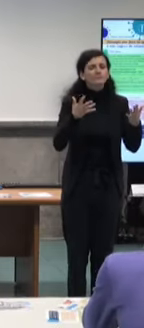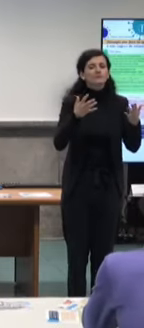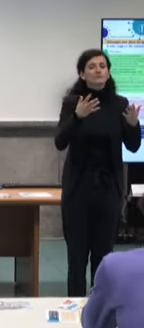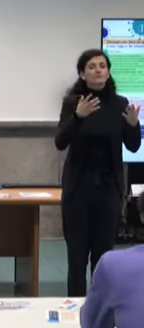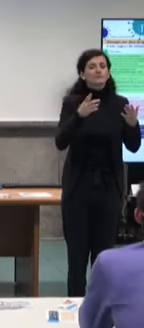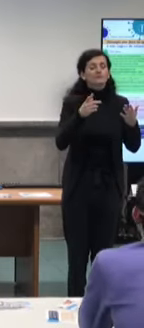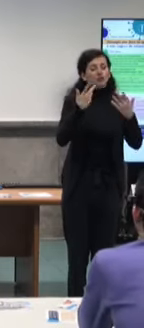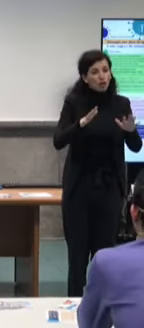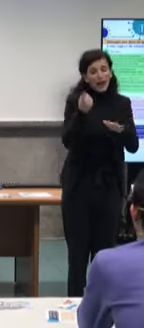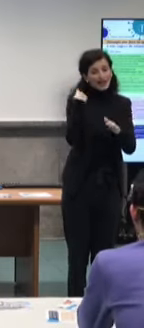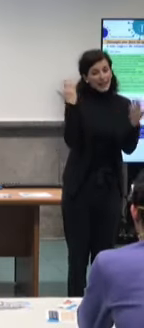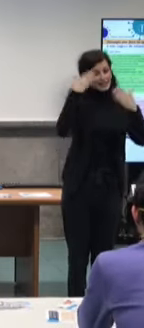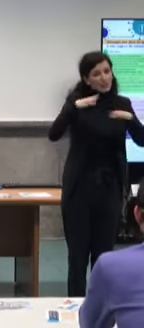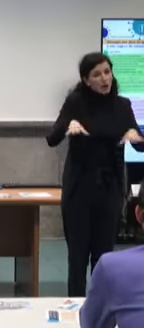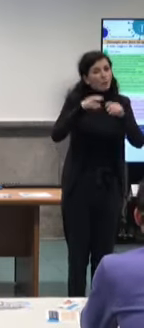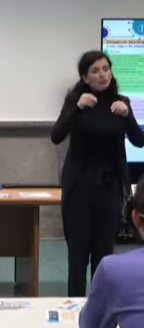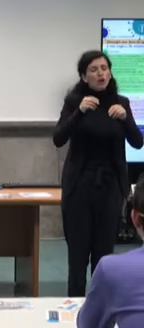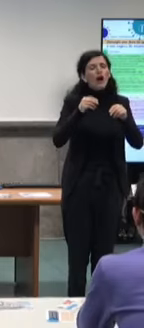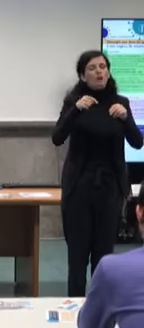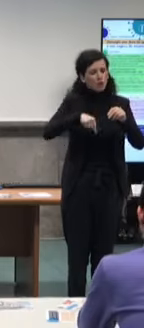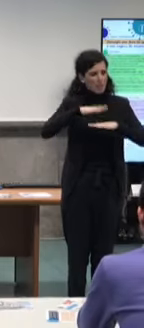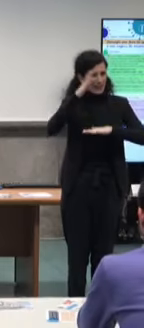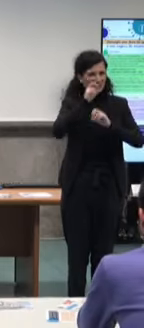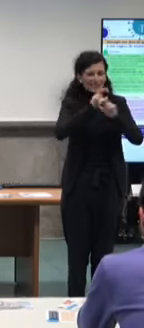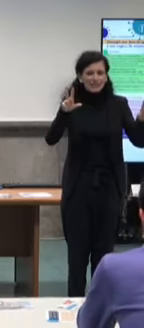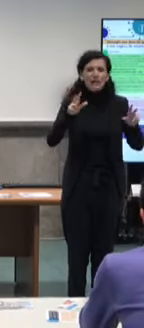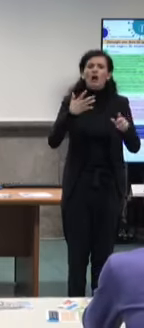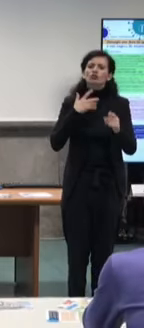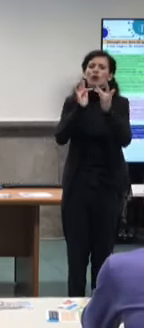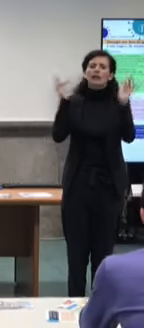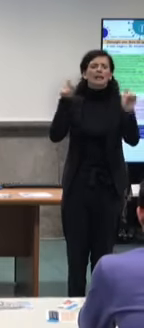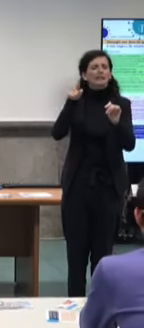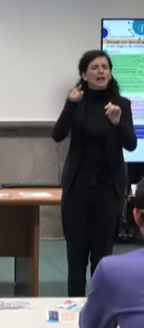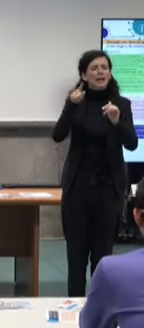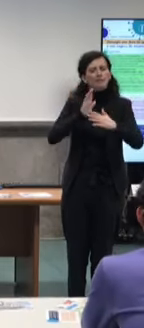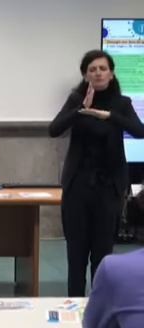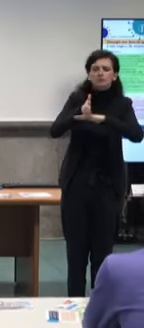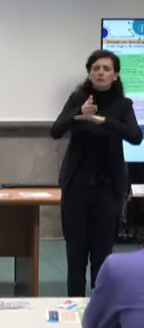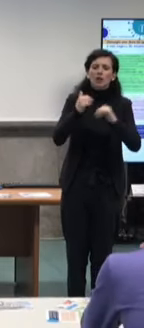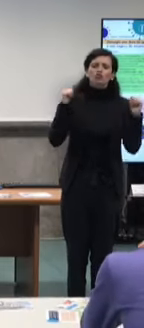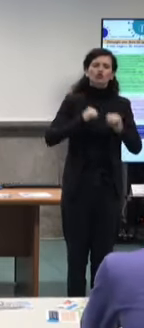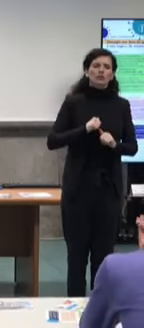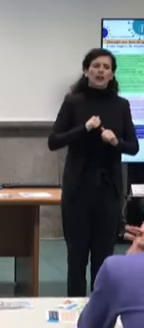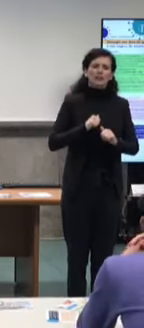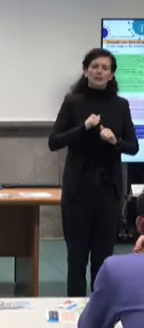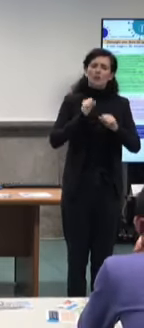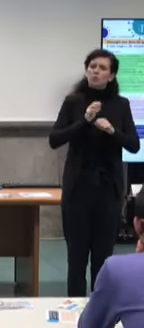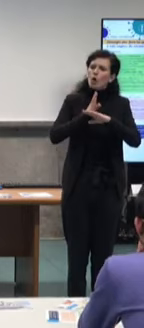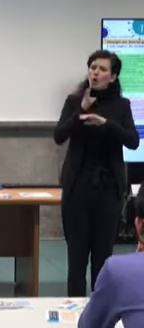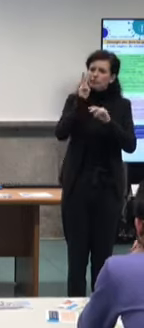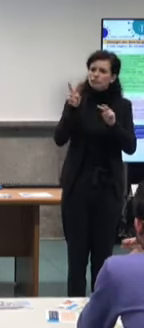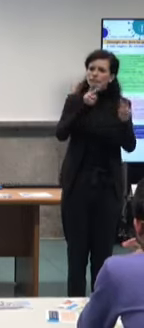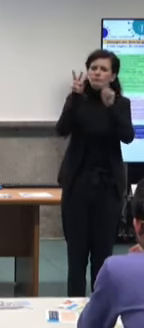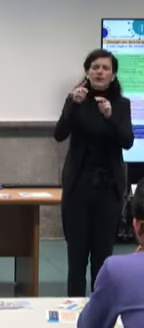dei supporti medici affinché qualsiasi cittadino operatore possa avere cognizione senonché